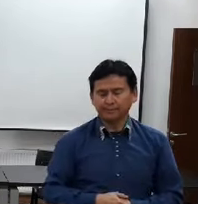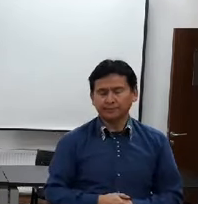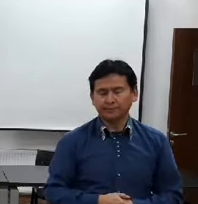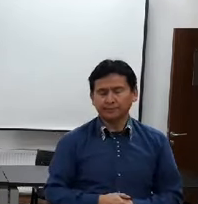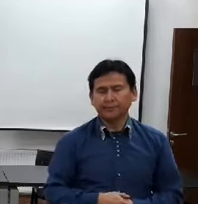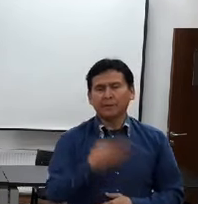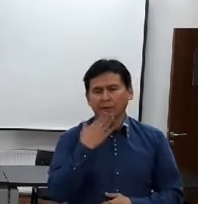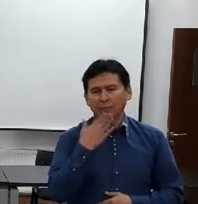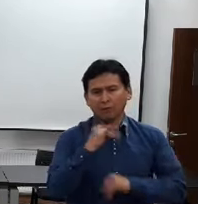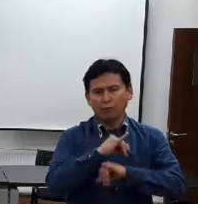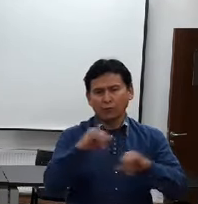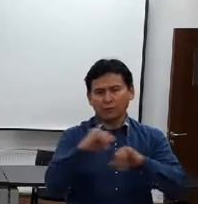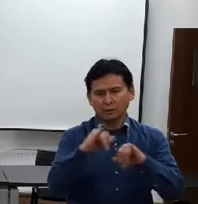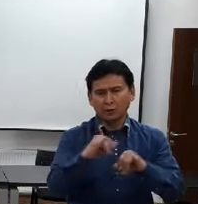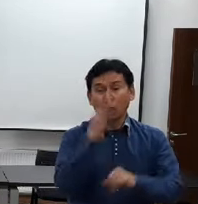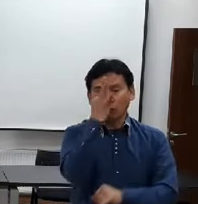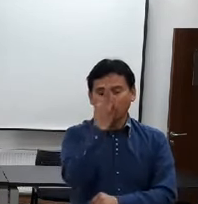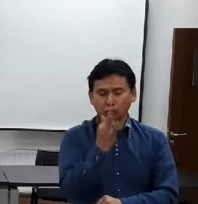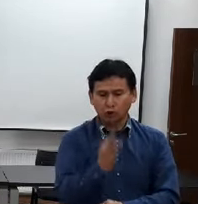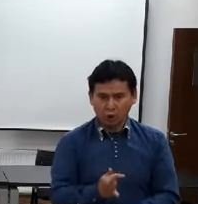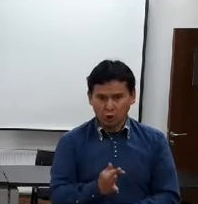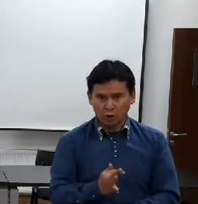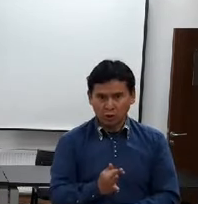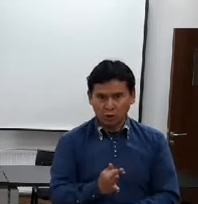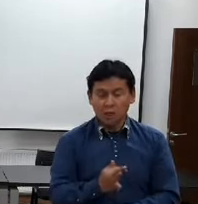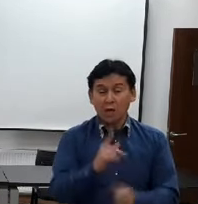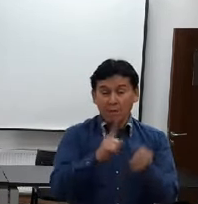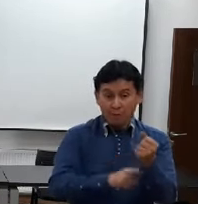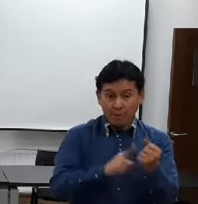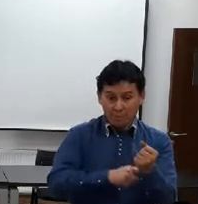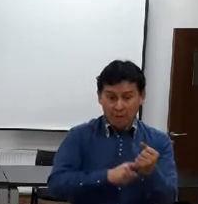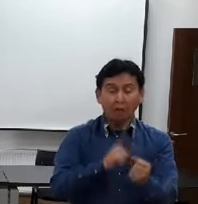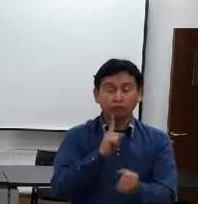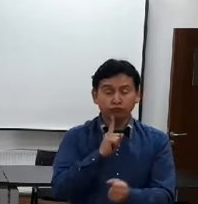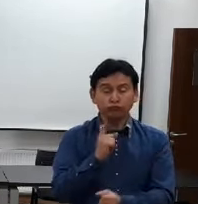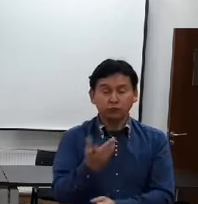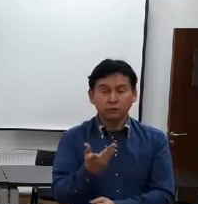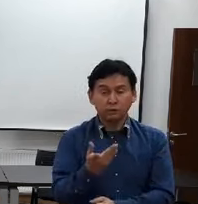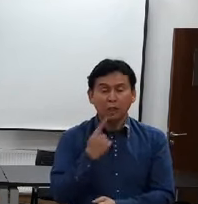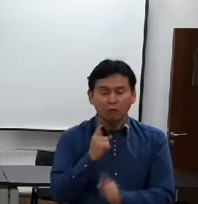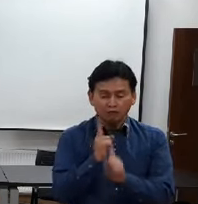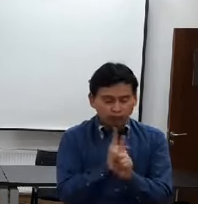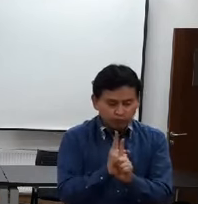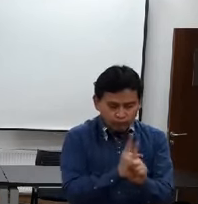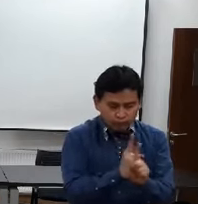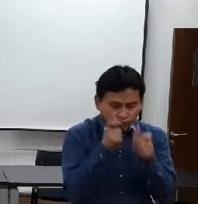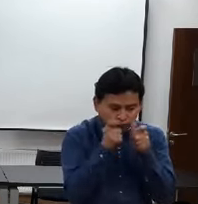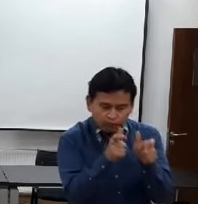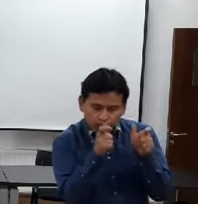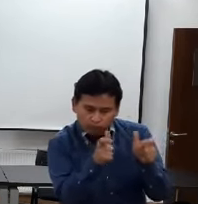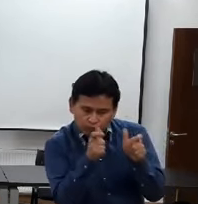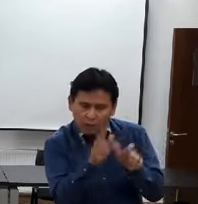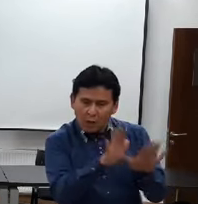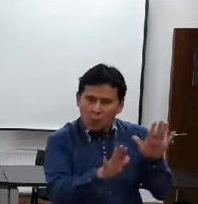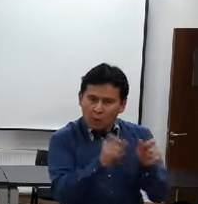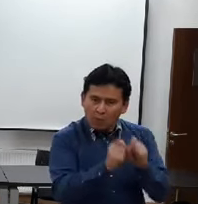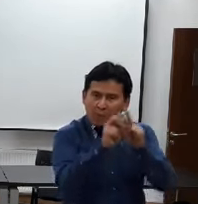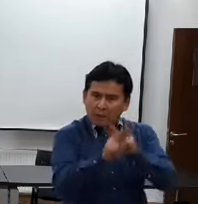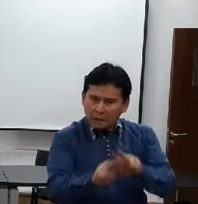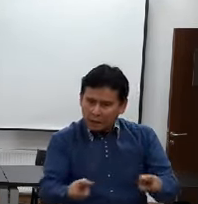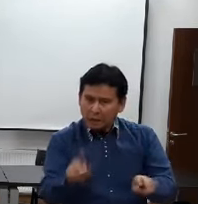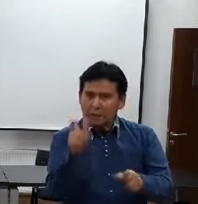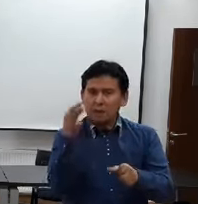también informarles que los funcionarios y las familias tendrán el seguimiento epidemiológico correspondiente para mayor tranquilidad